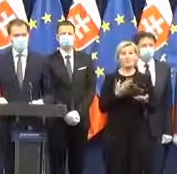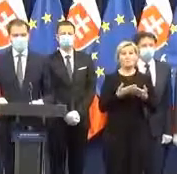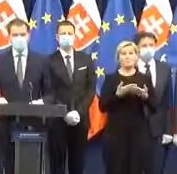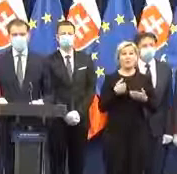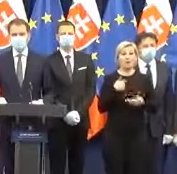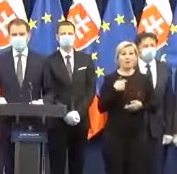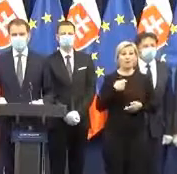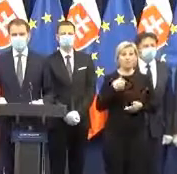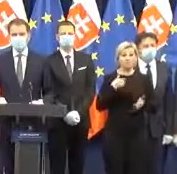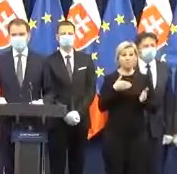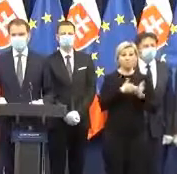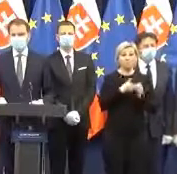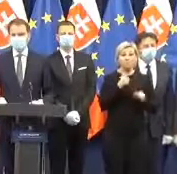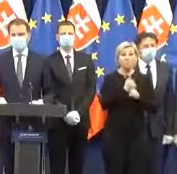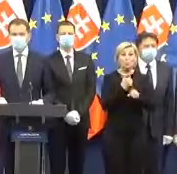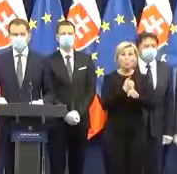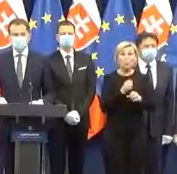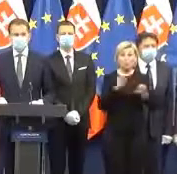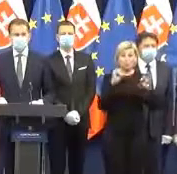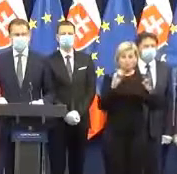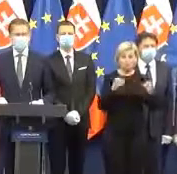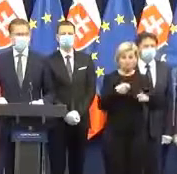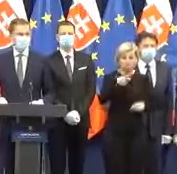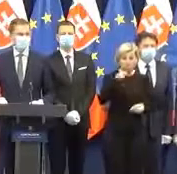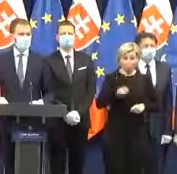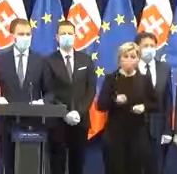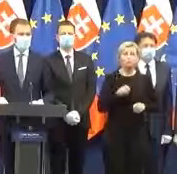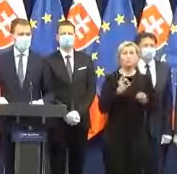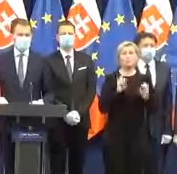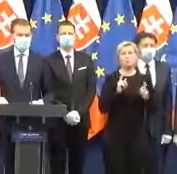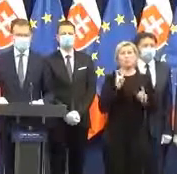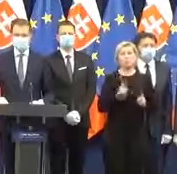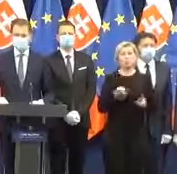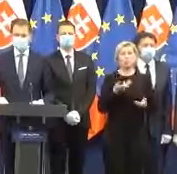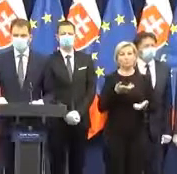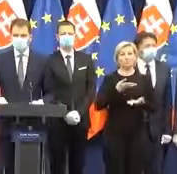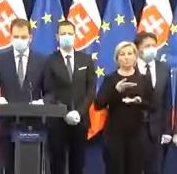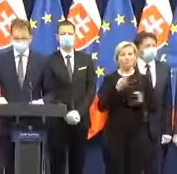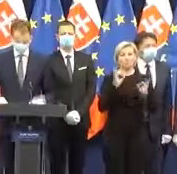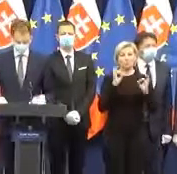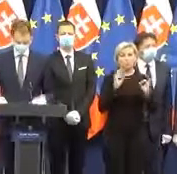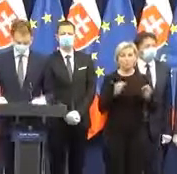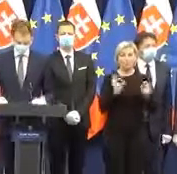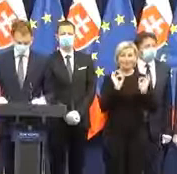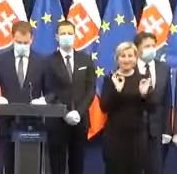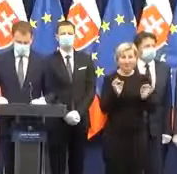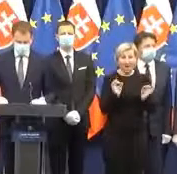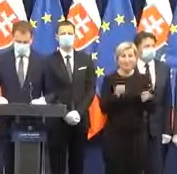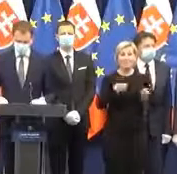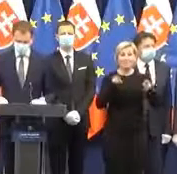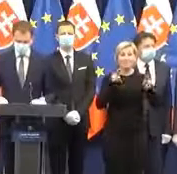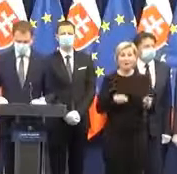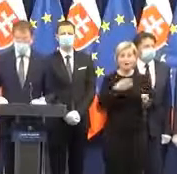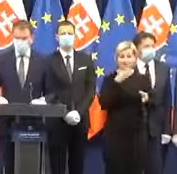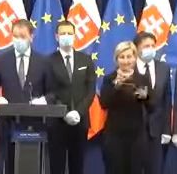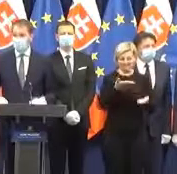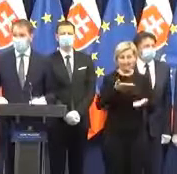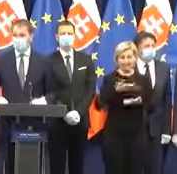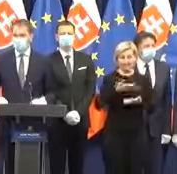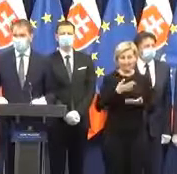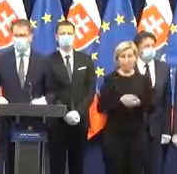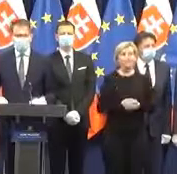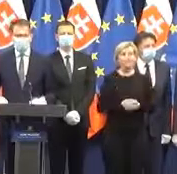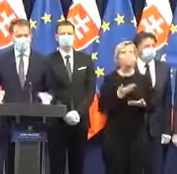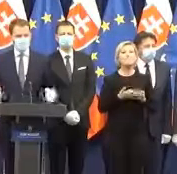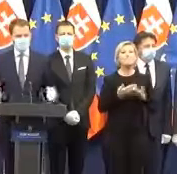v prvom rade kvalitné, dobré a hlavne pravdivé informácie. Takže toto stretnutie malo